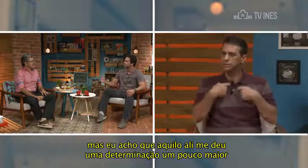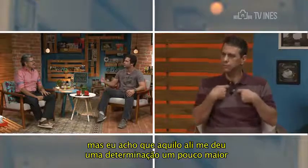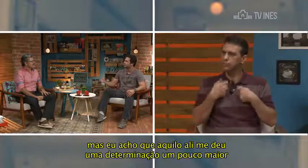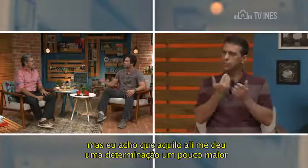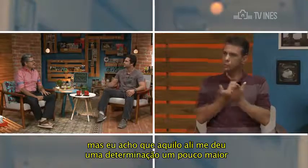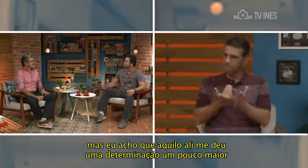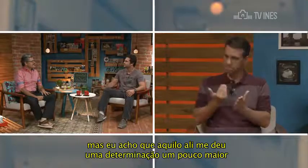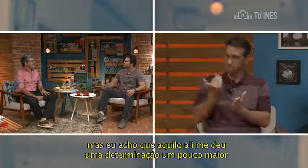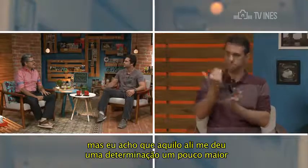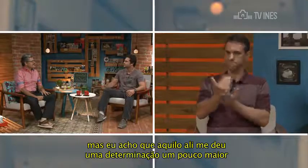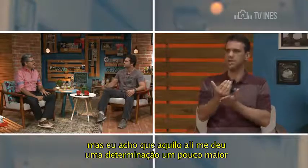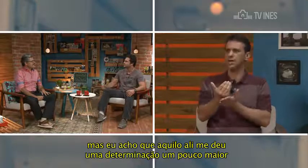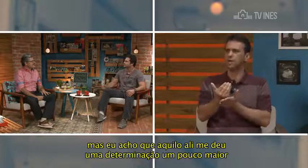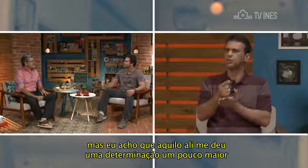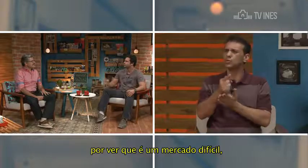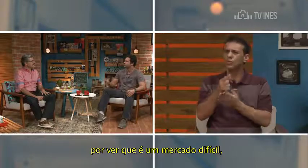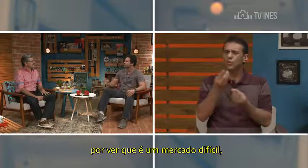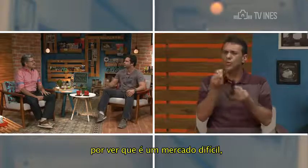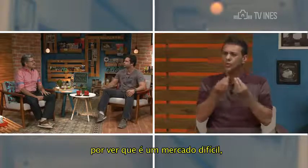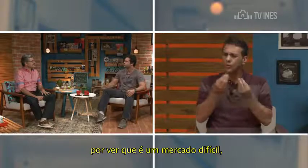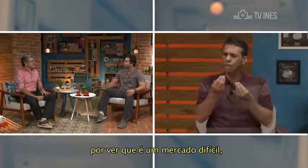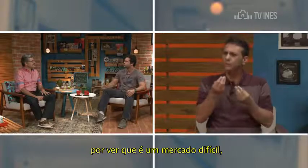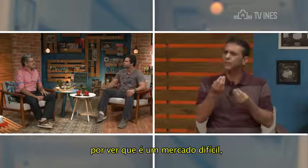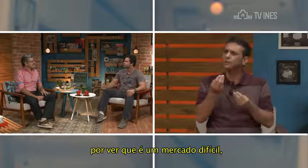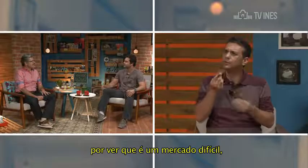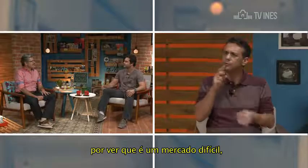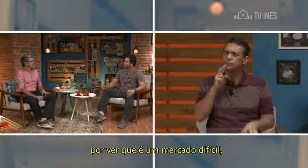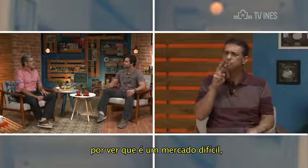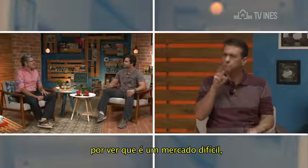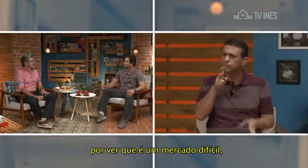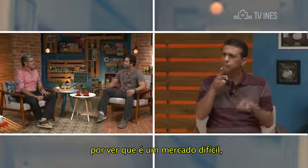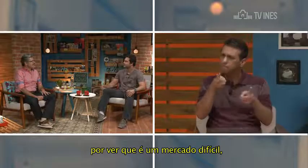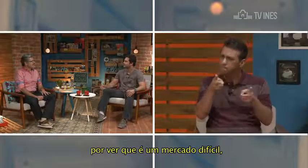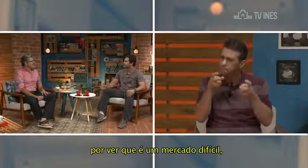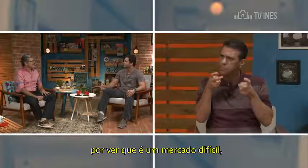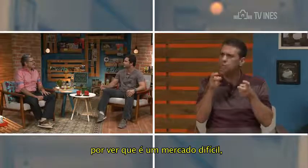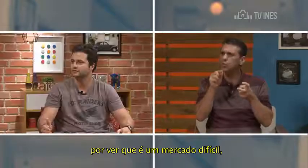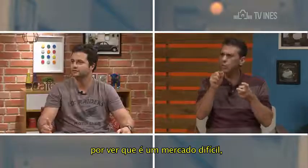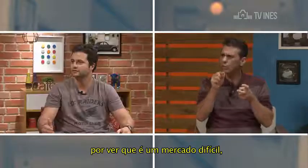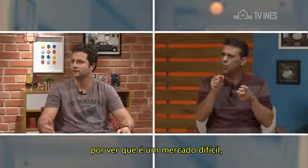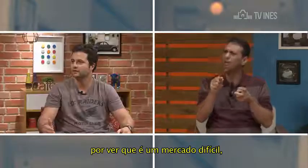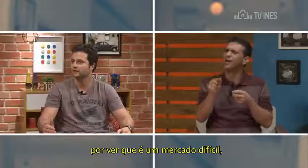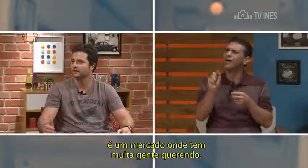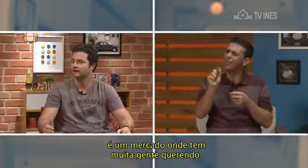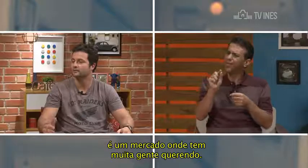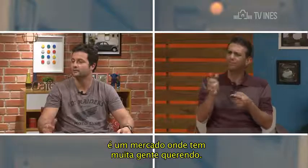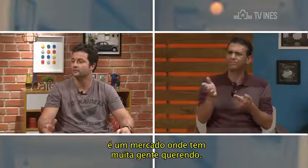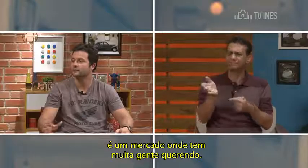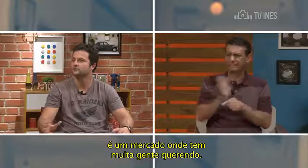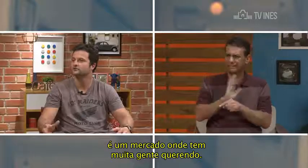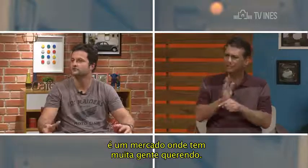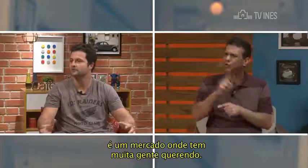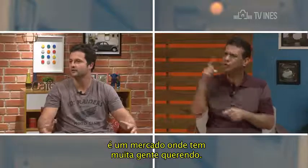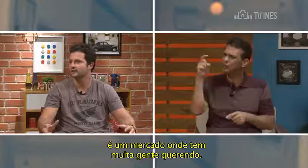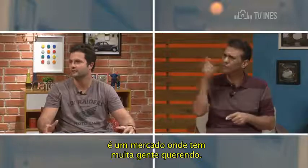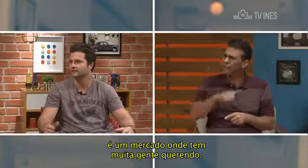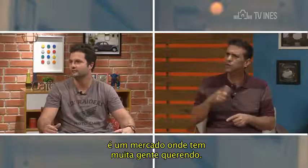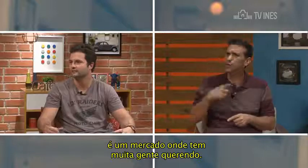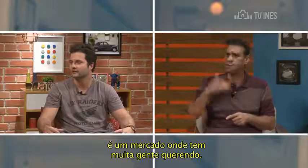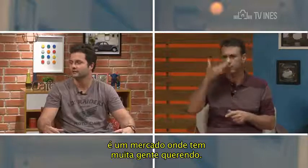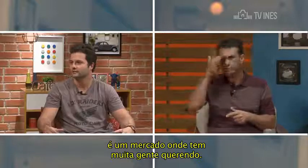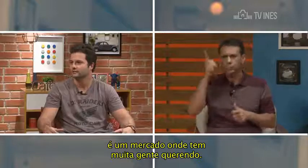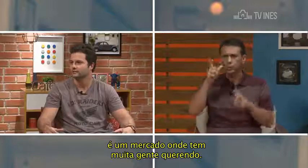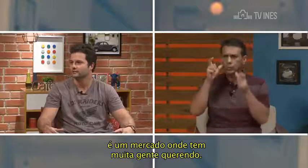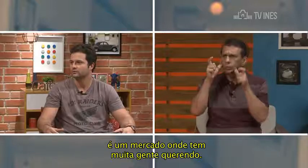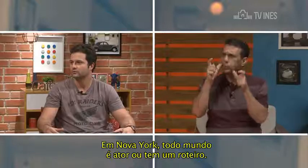determinação um pouco maior, assim, por ver que é um mercado difícil, né? Que é um mercado onde tem muita gente querendo,